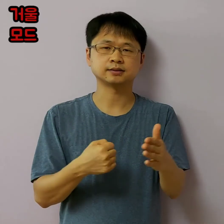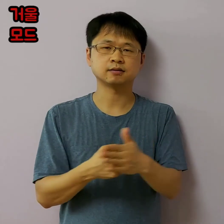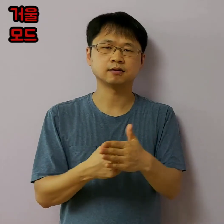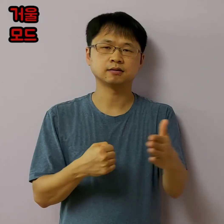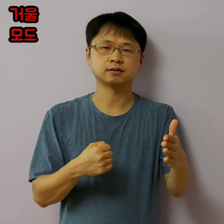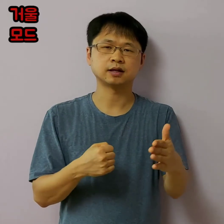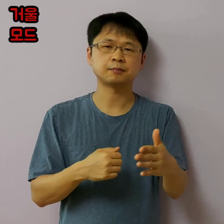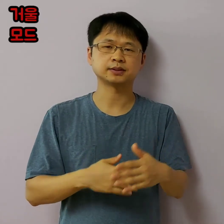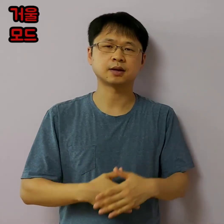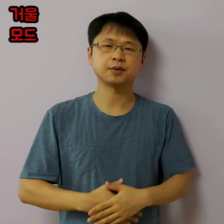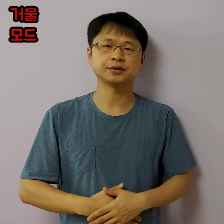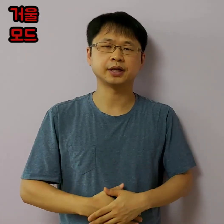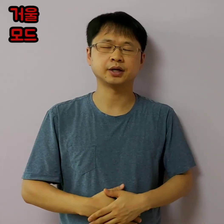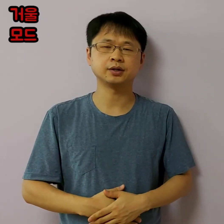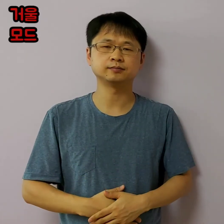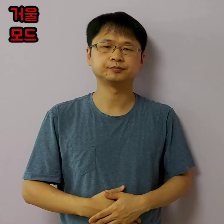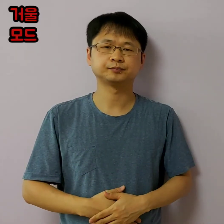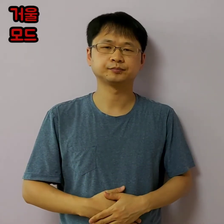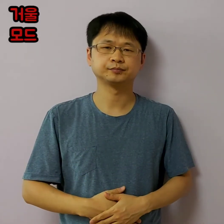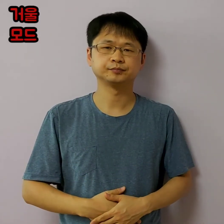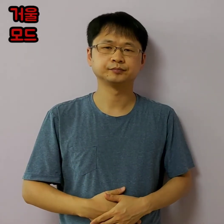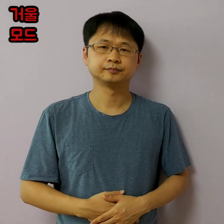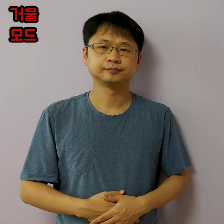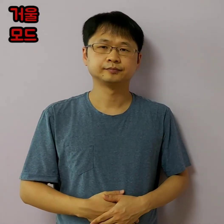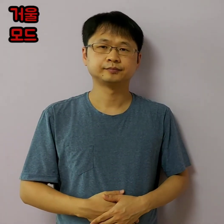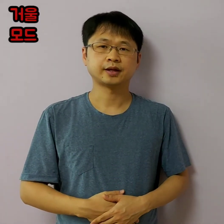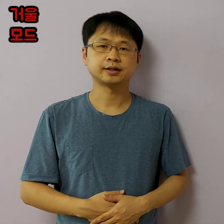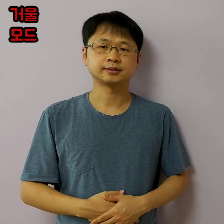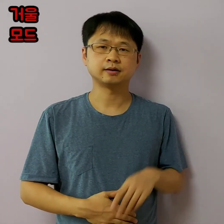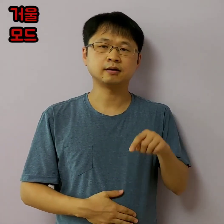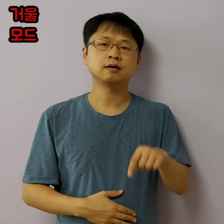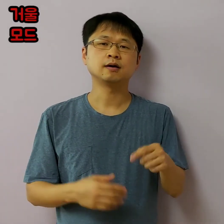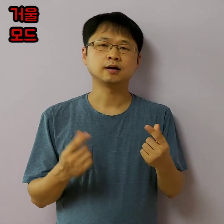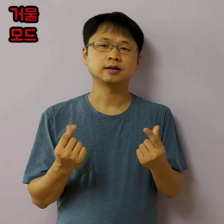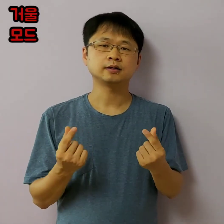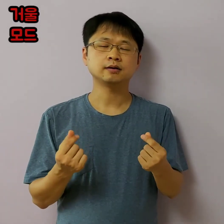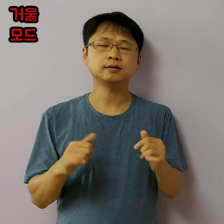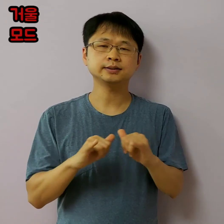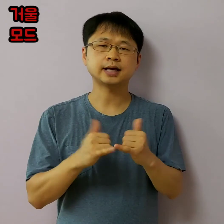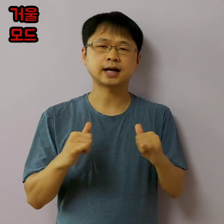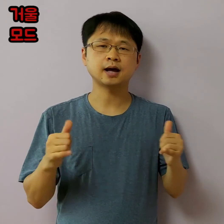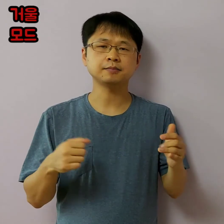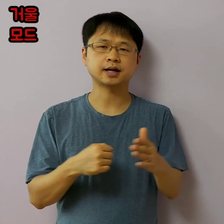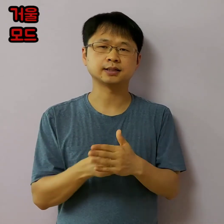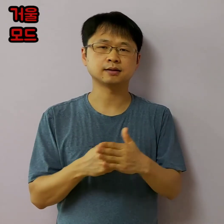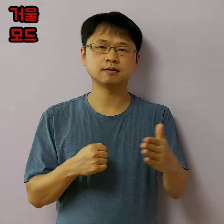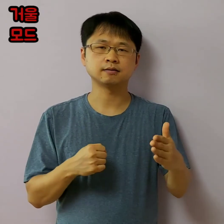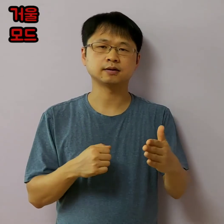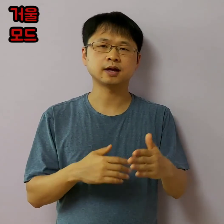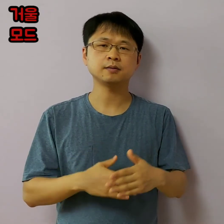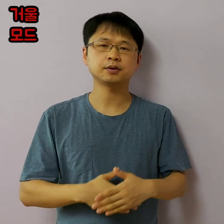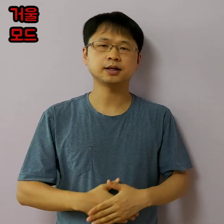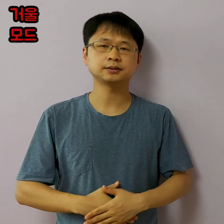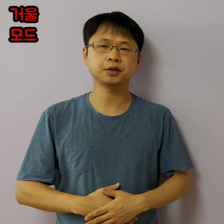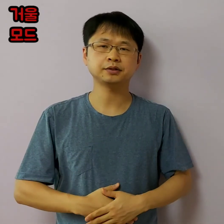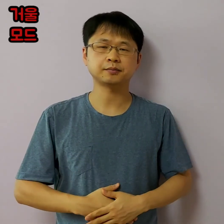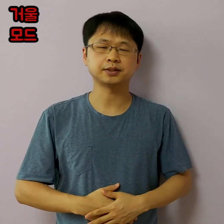사람이라서 오늘 앞에서 다 배웠네요. 네, 그래서 이런 사람이라서 이렇게 표현하시면